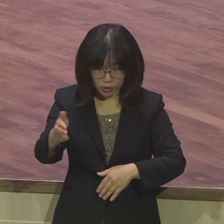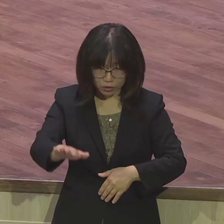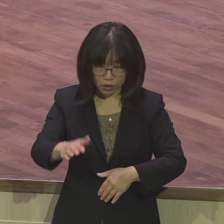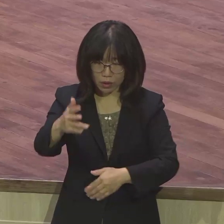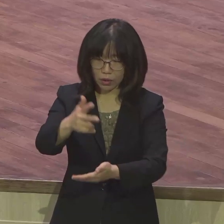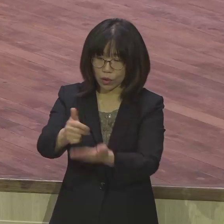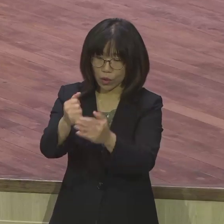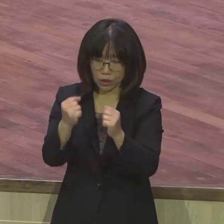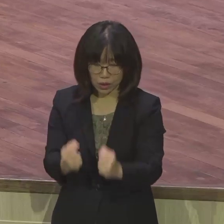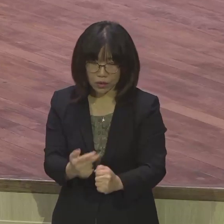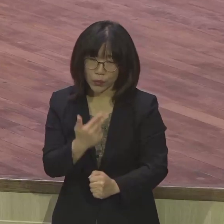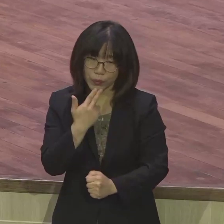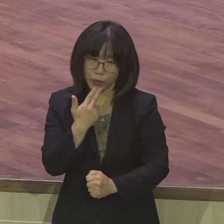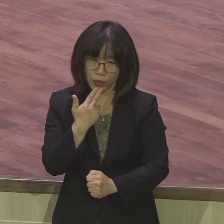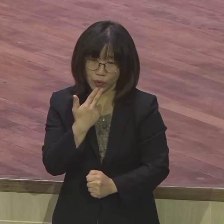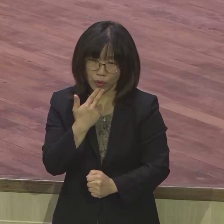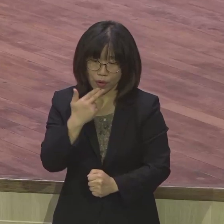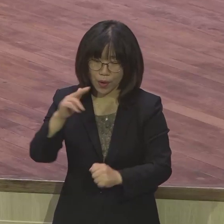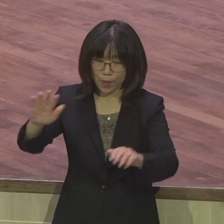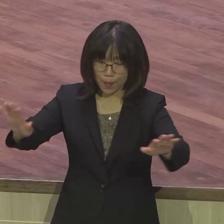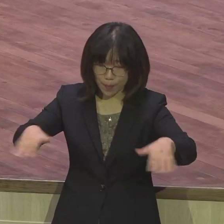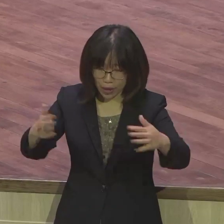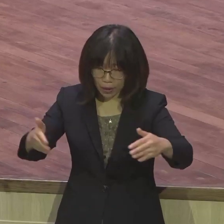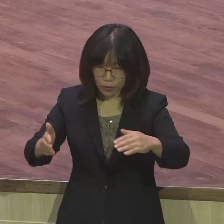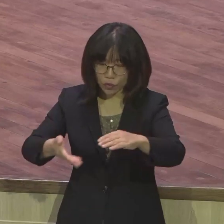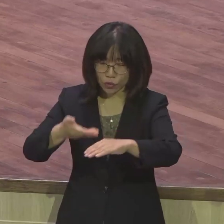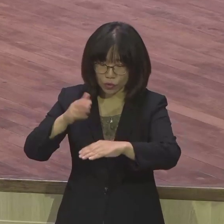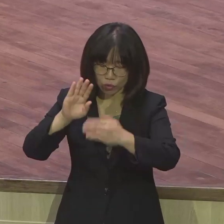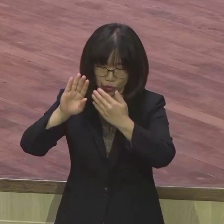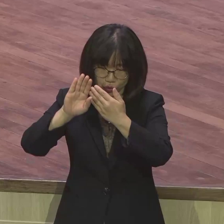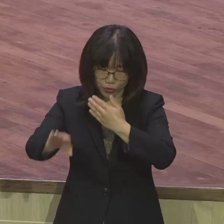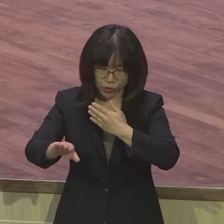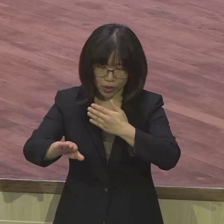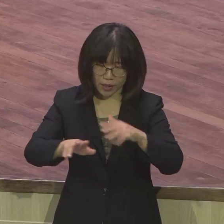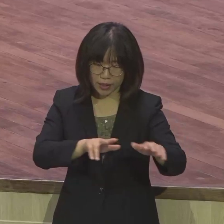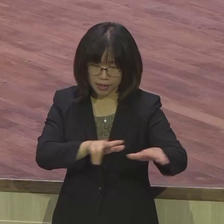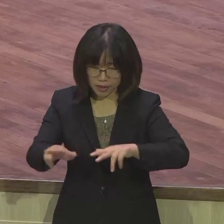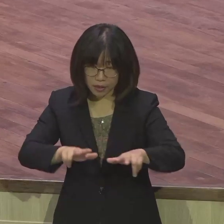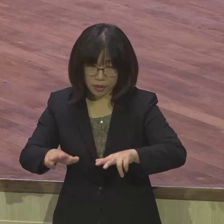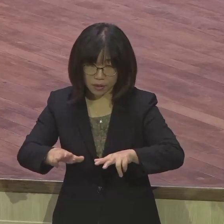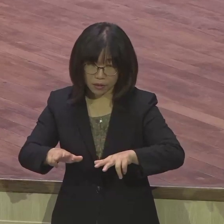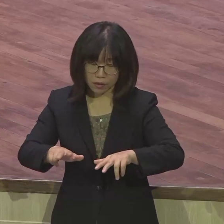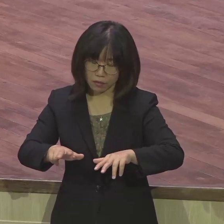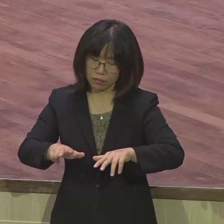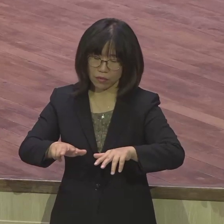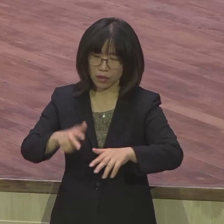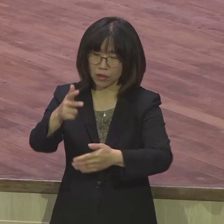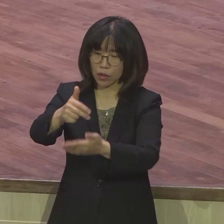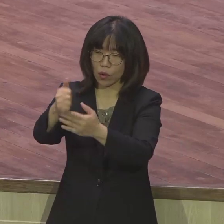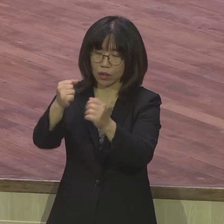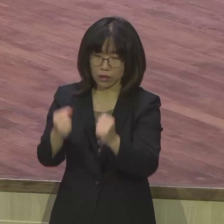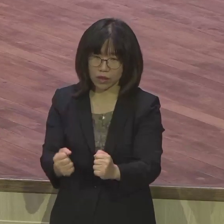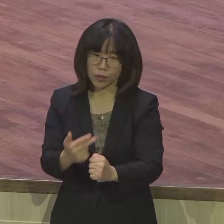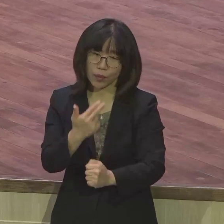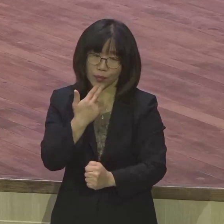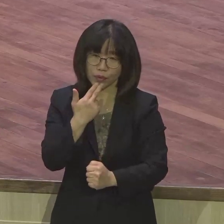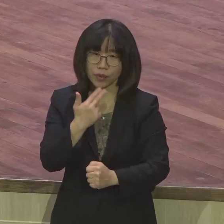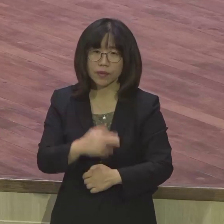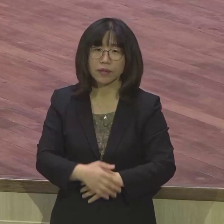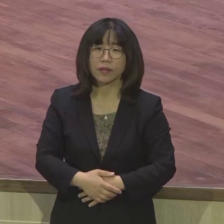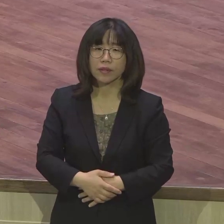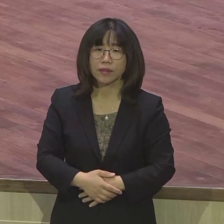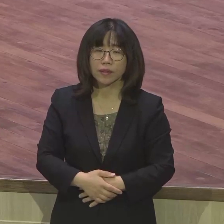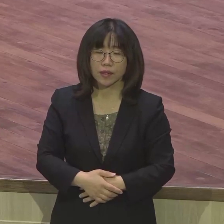아니하며 바람 후에 지진이 있었으나 지진 가운데 여호와께서 계시지 아니하며 근데 여기서 보니까 여호와께서 이르시되